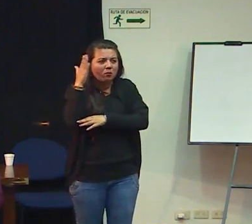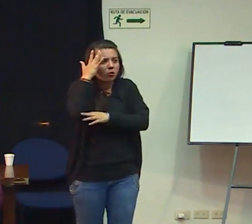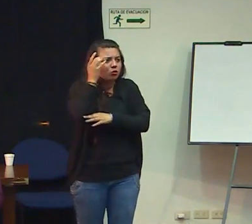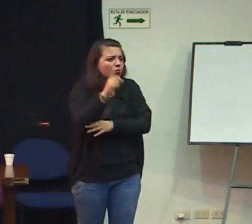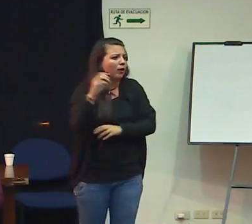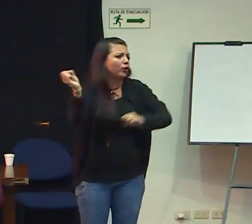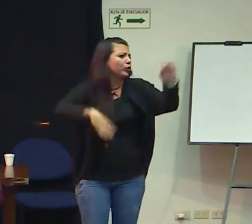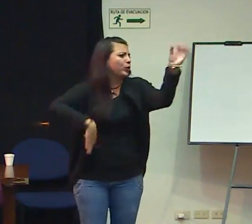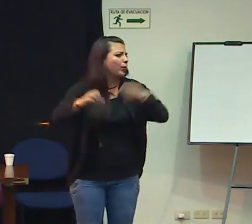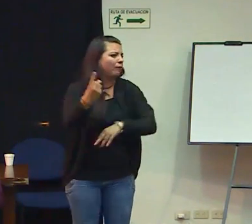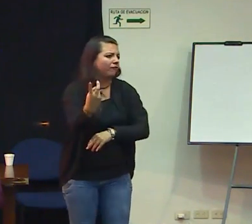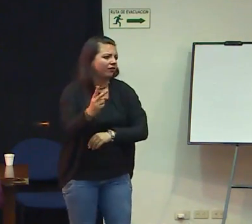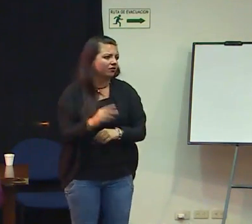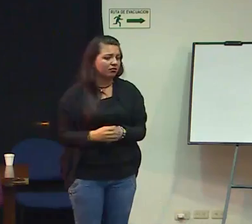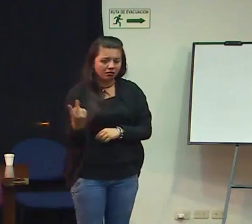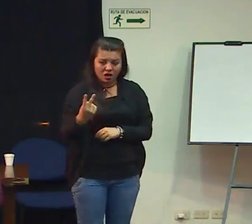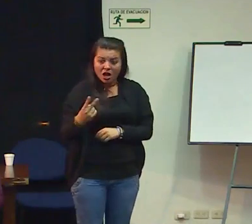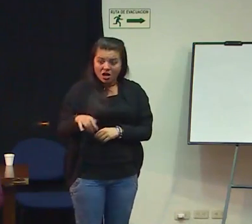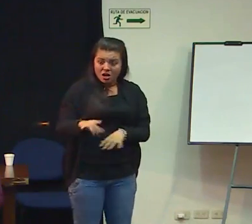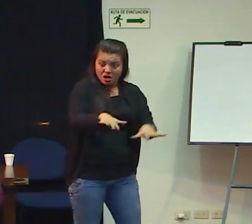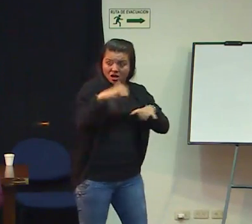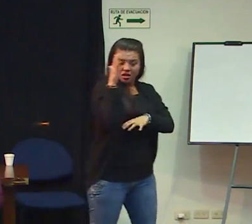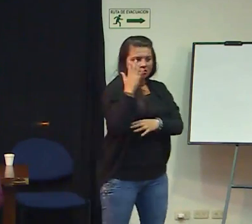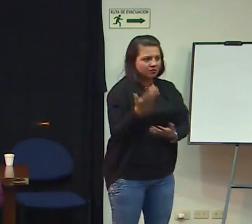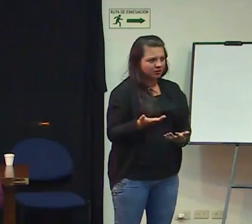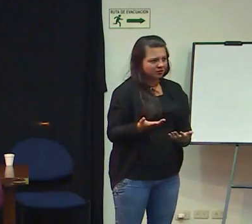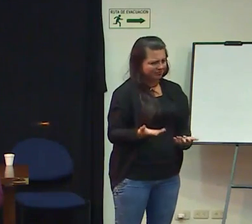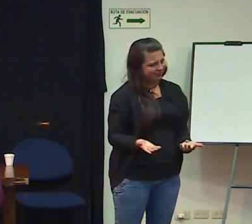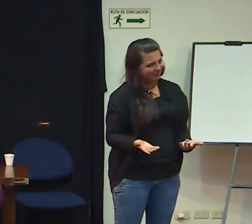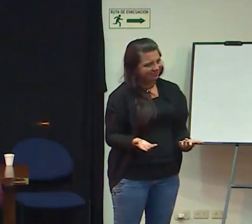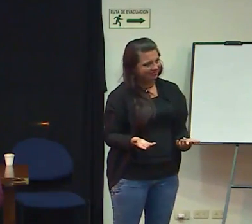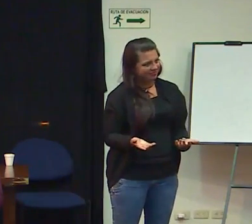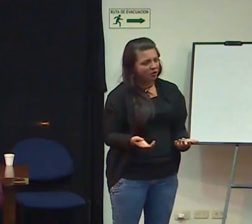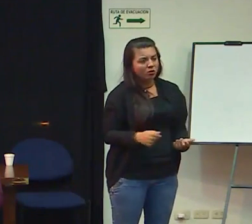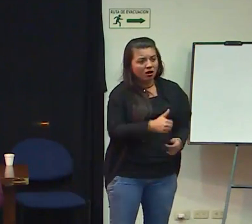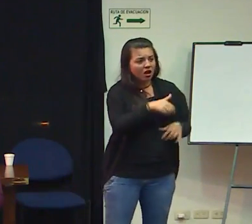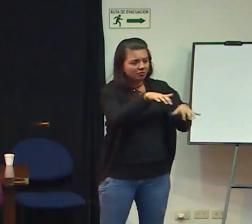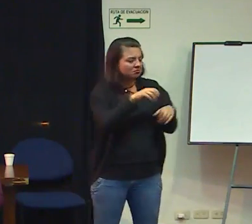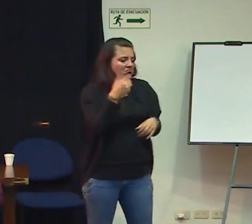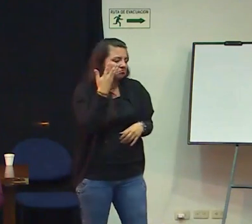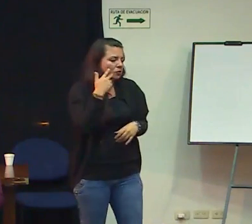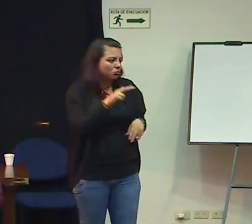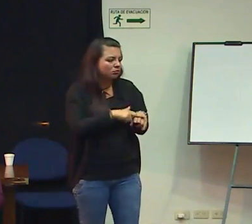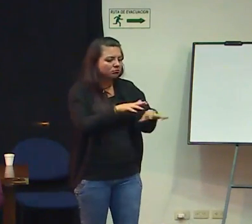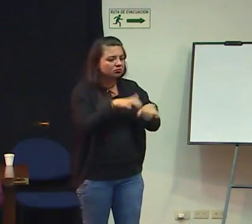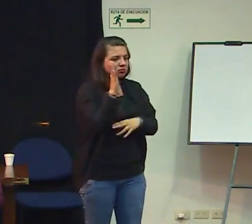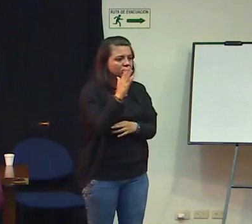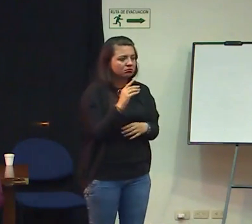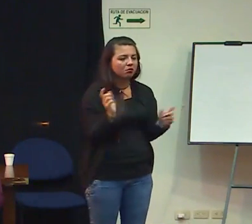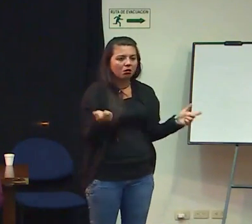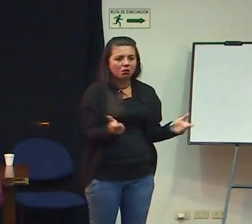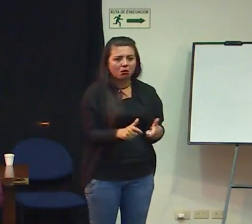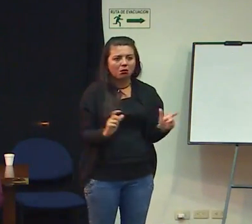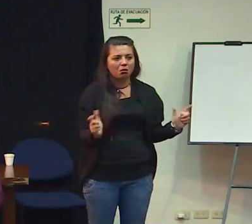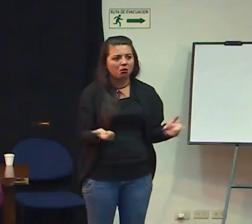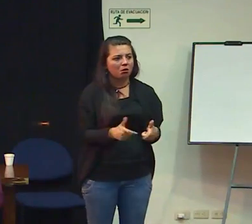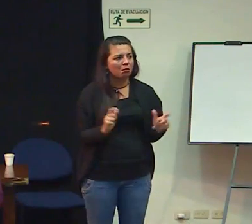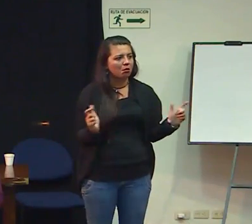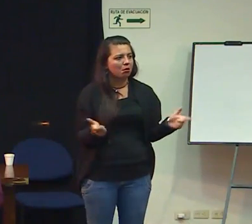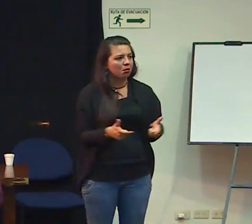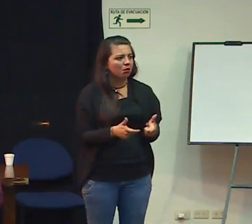hubo un tropel el viernes. Y yo digo, a esto hemos llegado. Las otras asambleas no son multitudinarias porque, así como